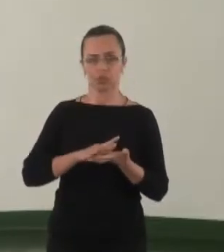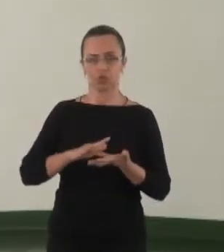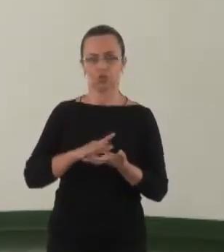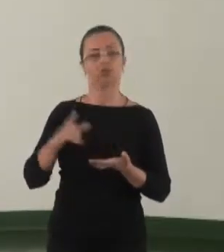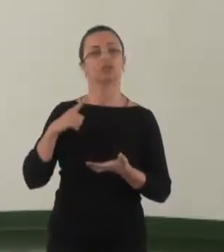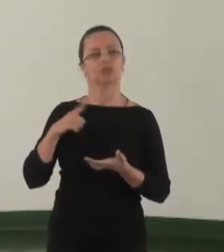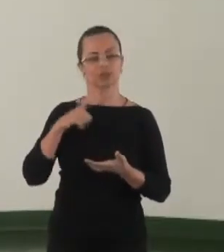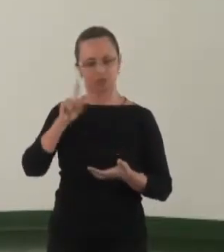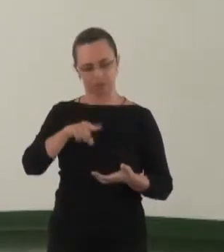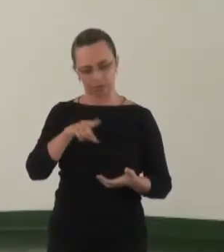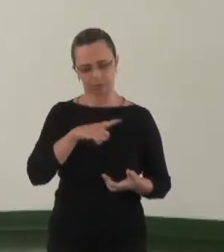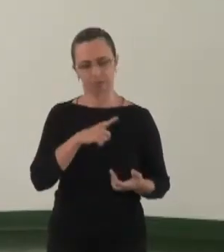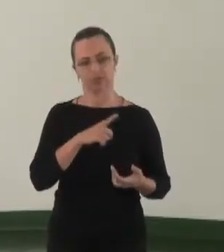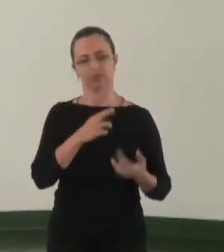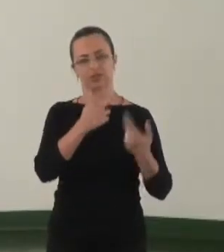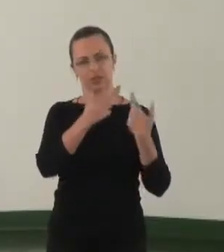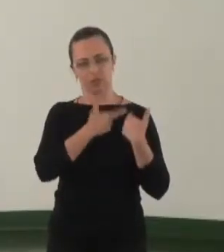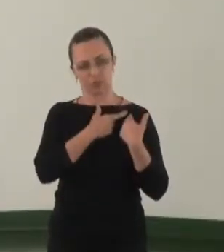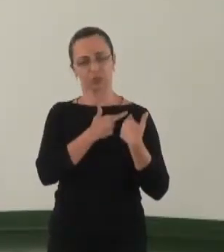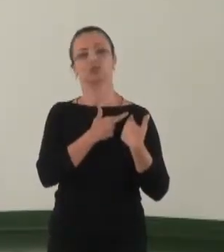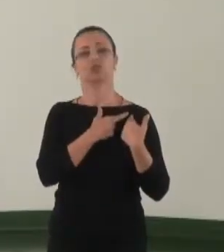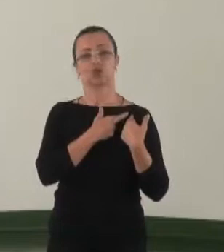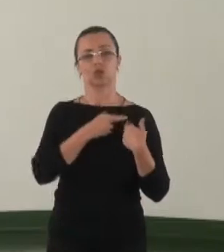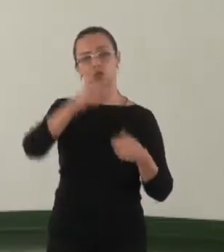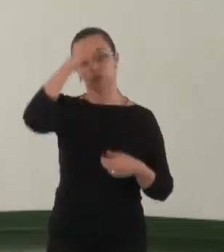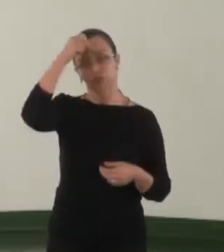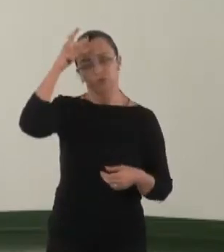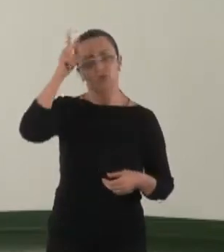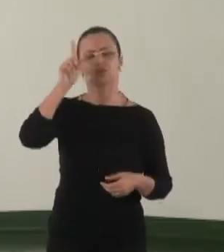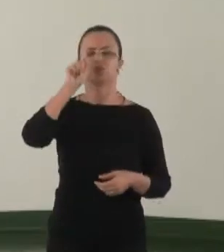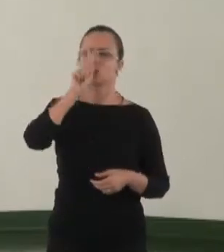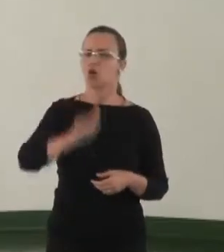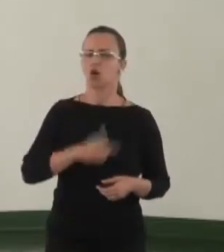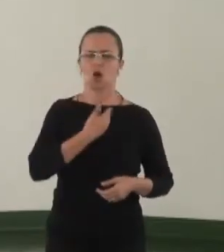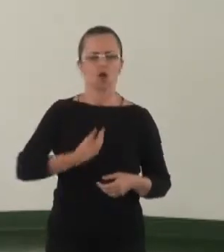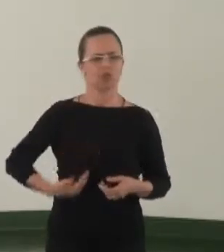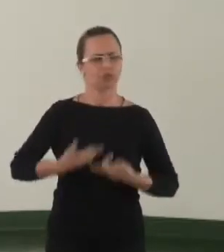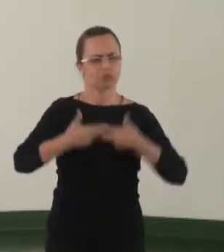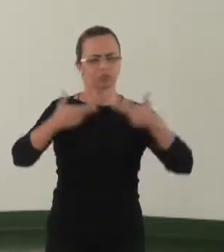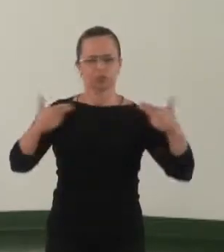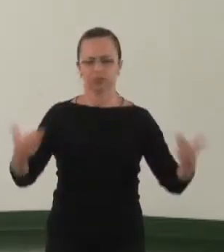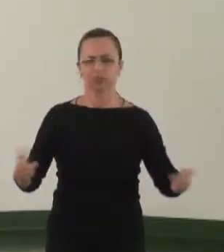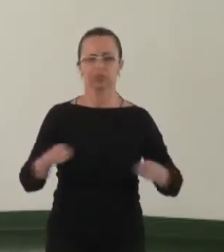Isso, a responsabilização dos gestores públicos pelo não cumprimento da legislação antirracismo.